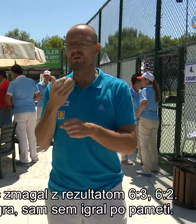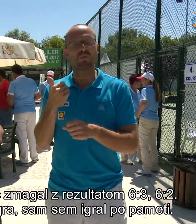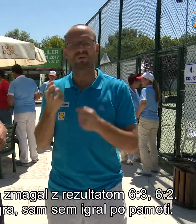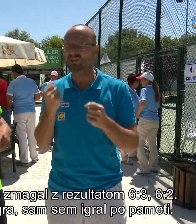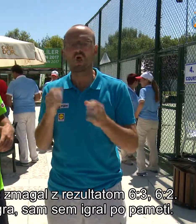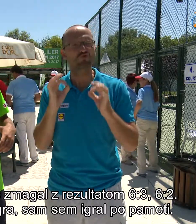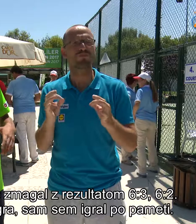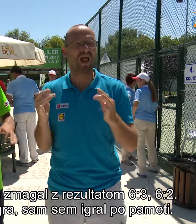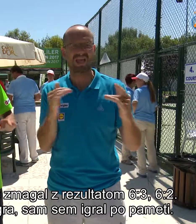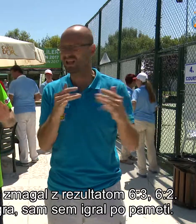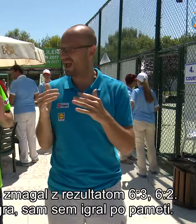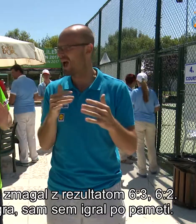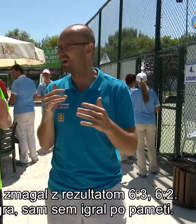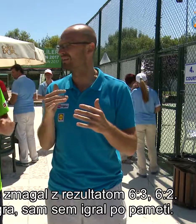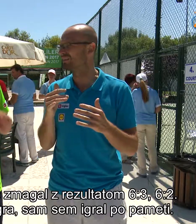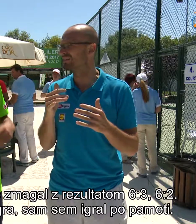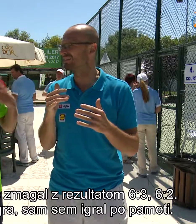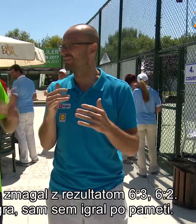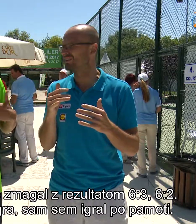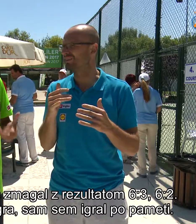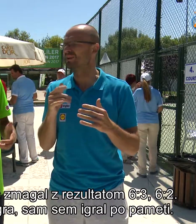igral in dobro pameti.